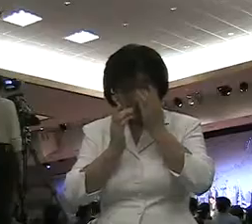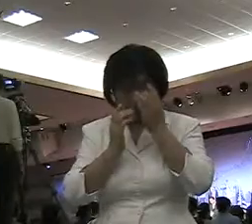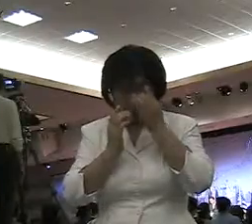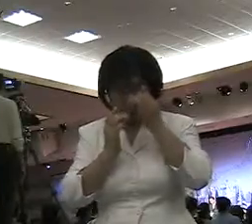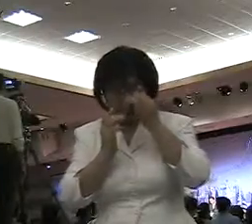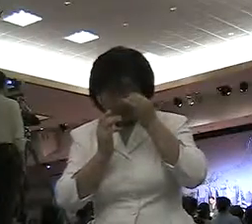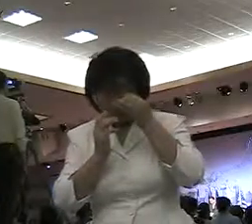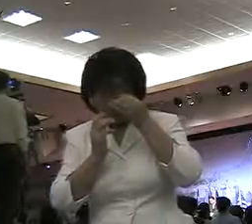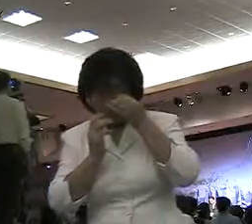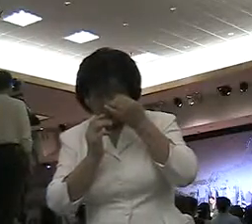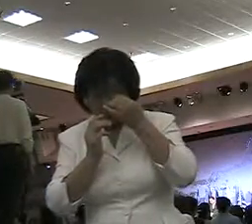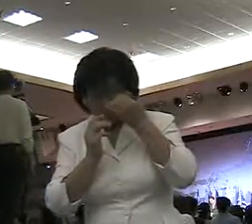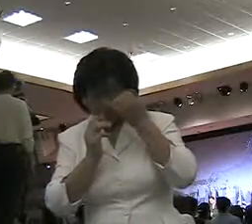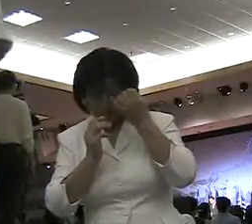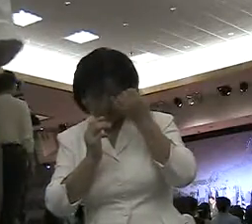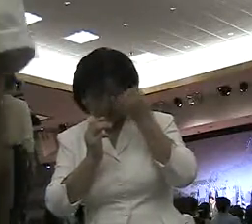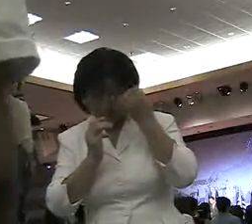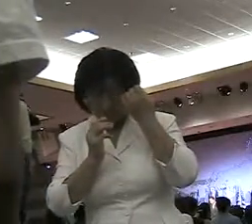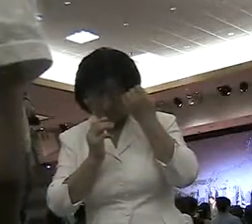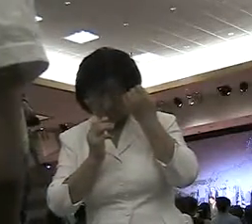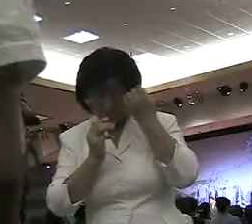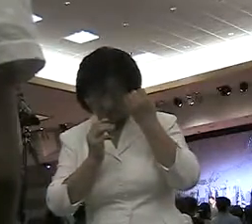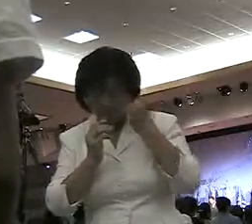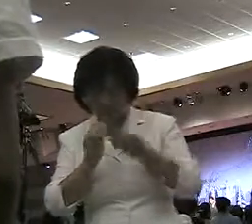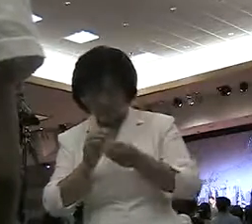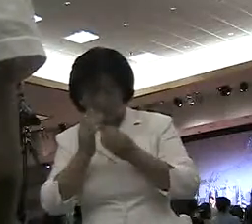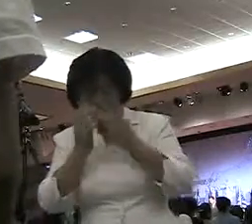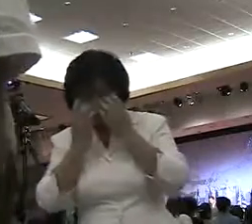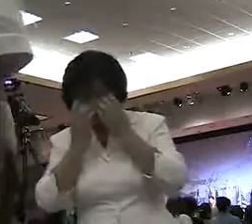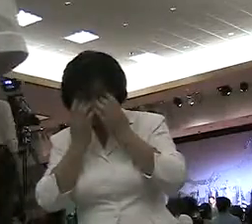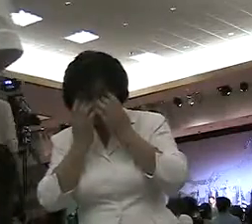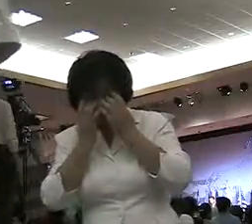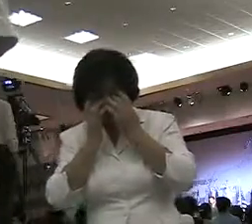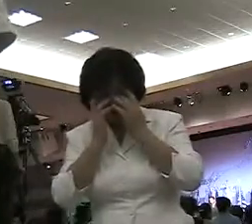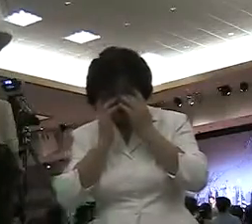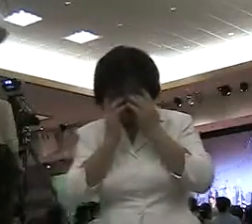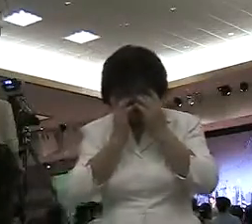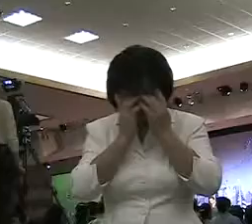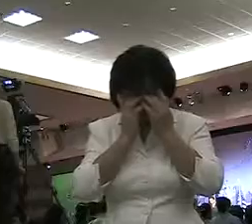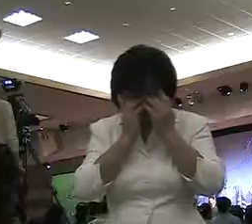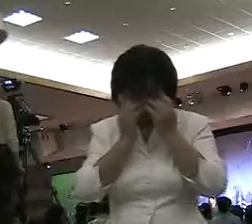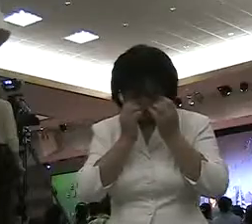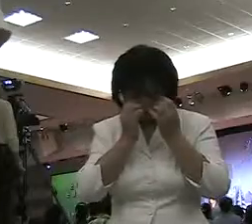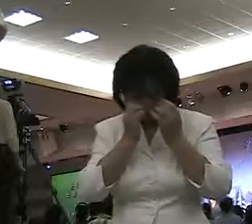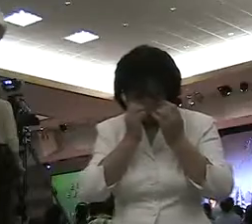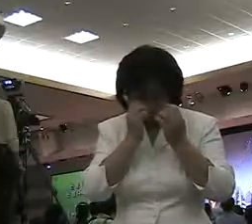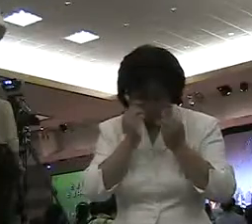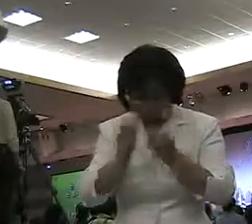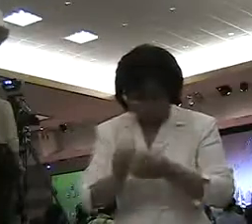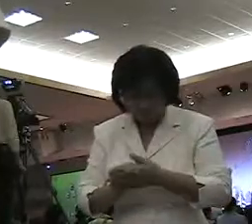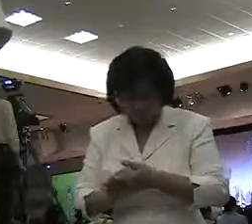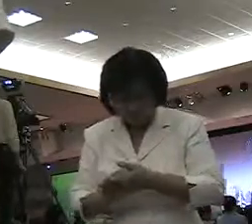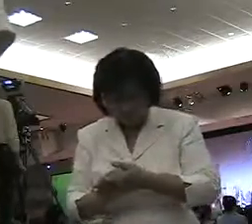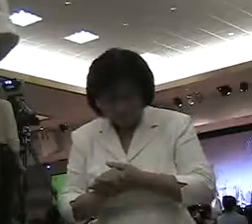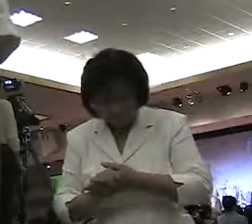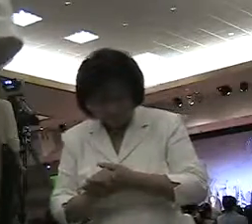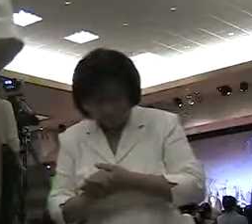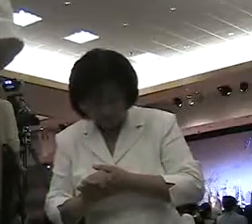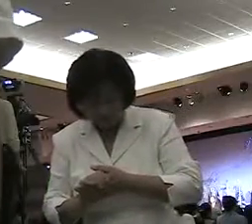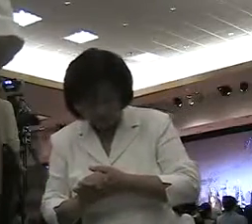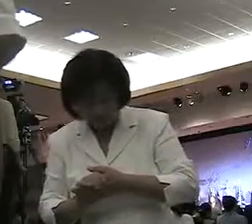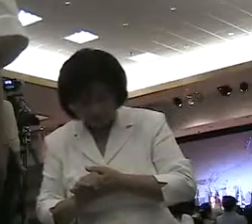사모하는 영혼을 만족케 하시며 가장 좋은 것으로 응답하시는 참 좋으신 주님께 온 마음 다해